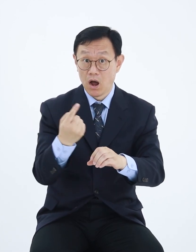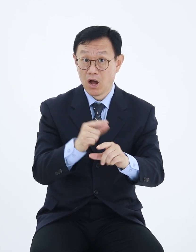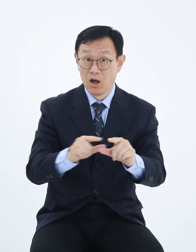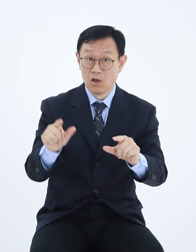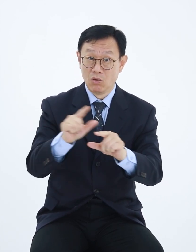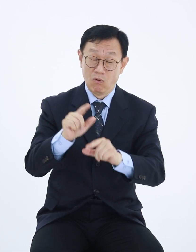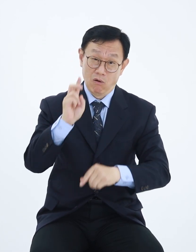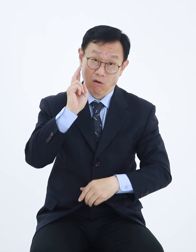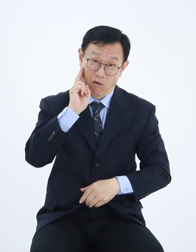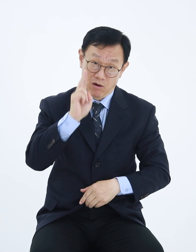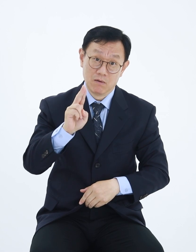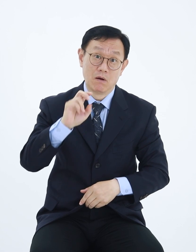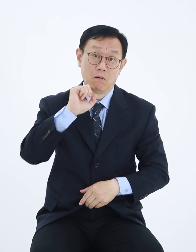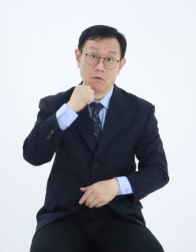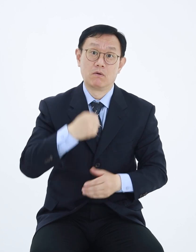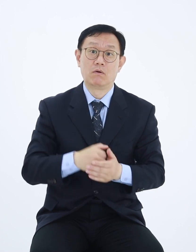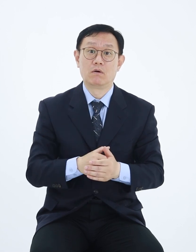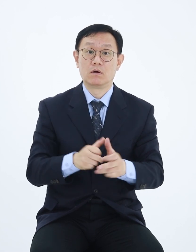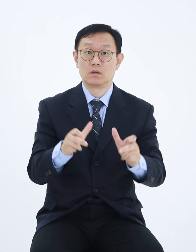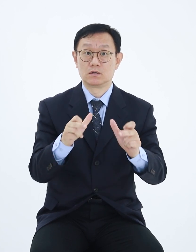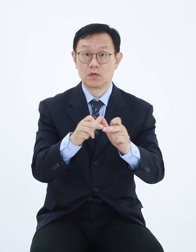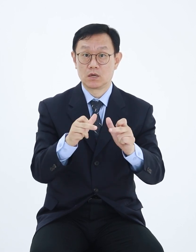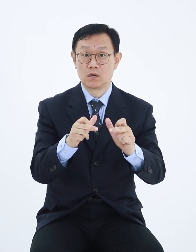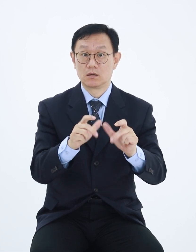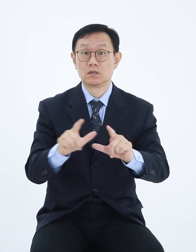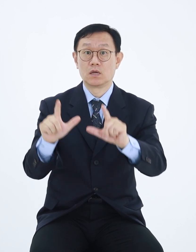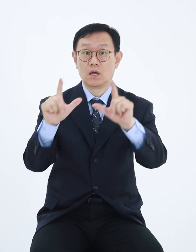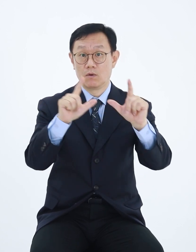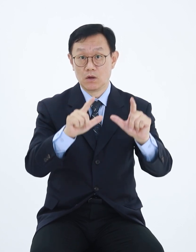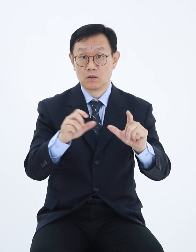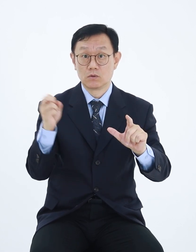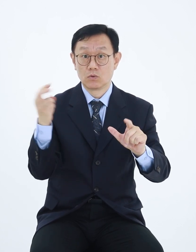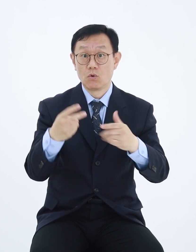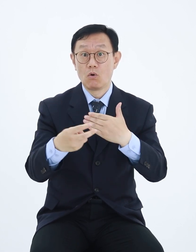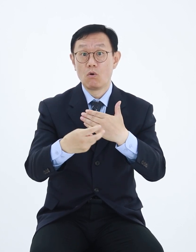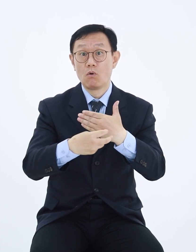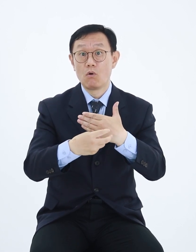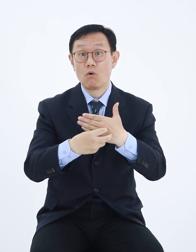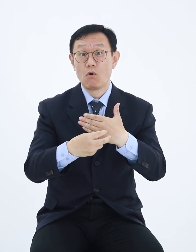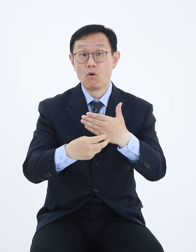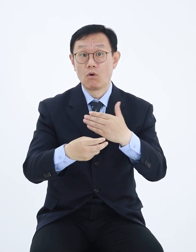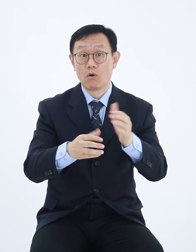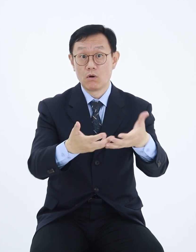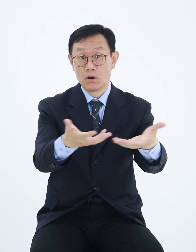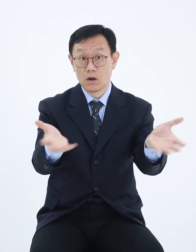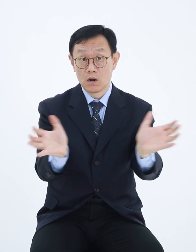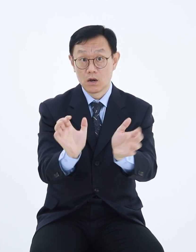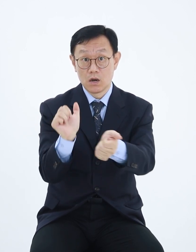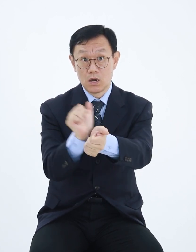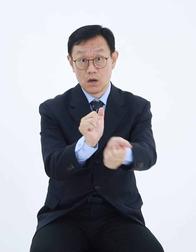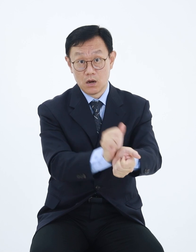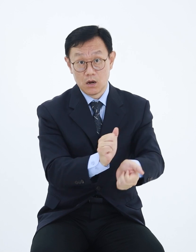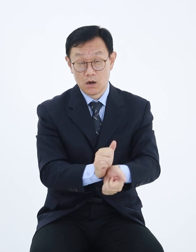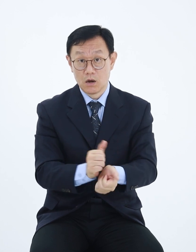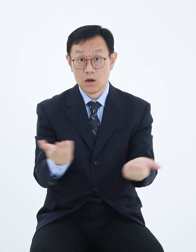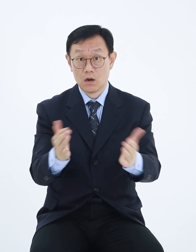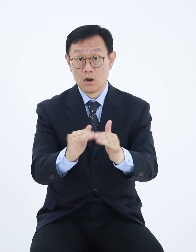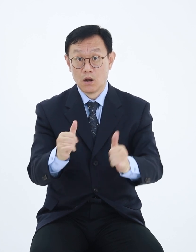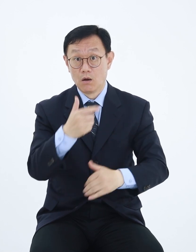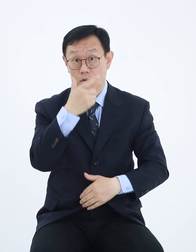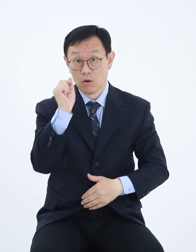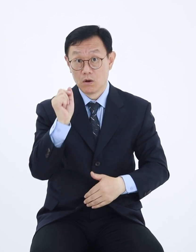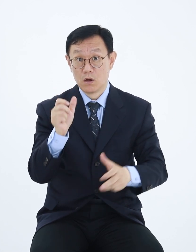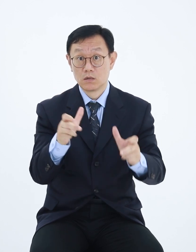수밖에 없습니다. 장애인 거주시설과 요양기관 등에서 집단 감염이 일어나고 인력 부족으로